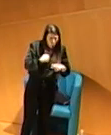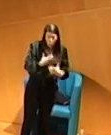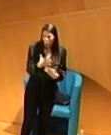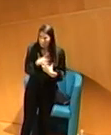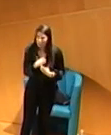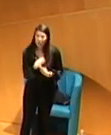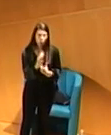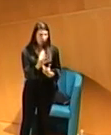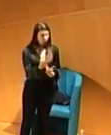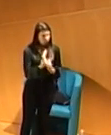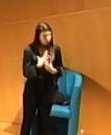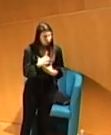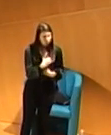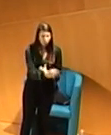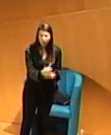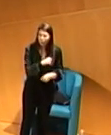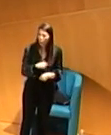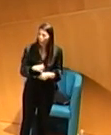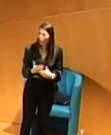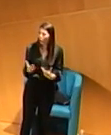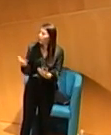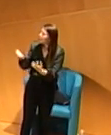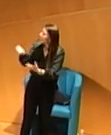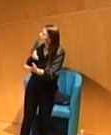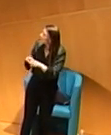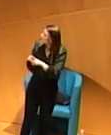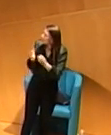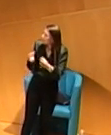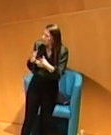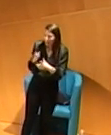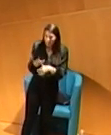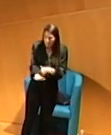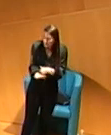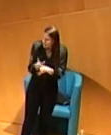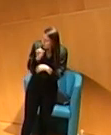par rapport en fait à la positivité de votre petite fille, de se dire que